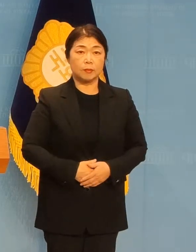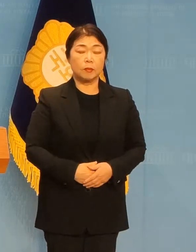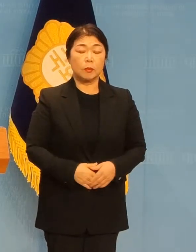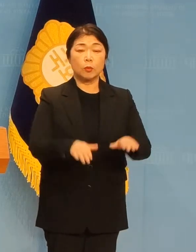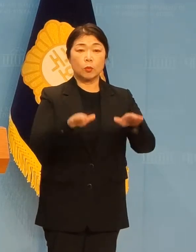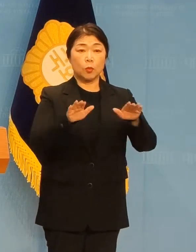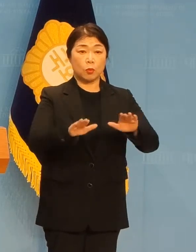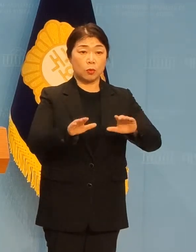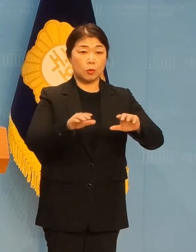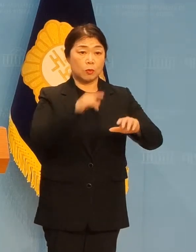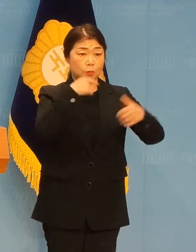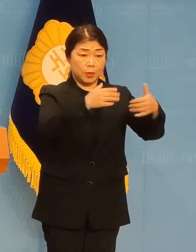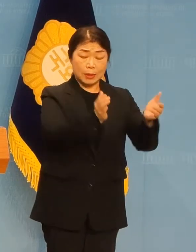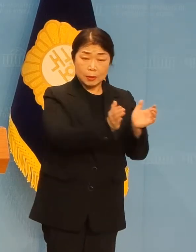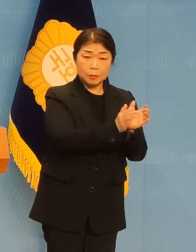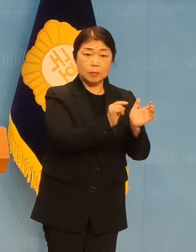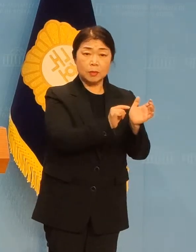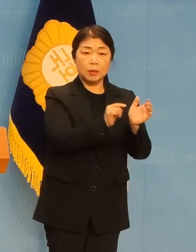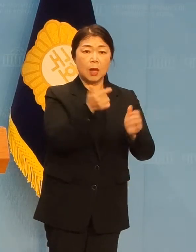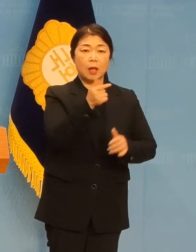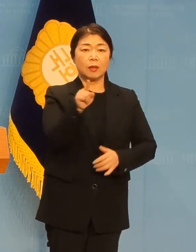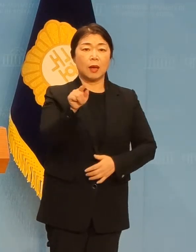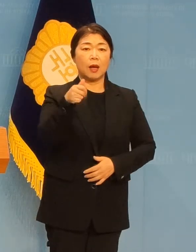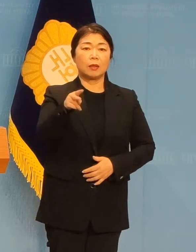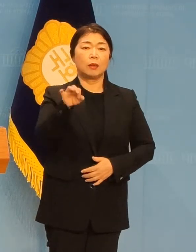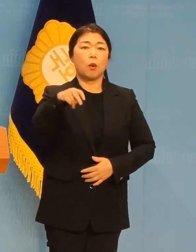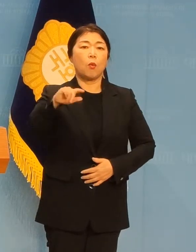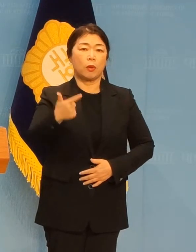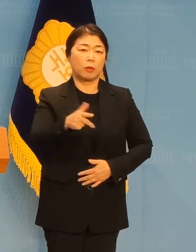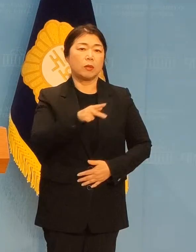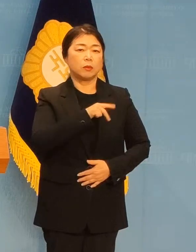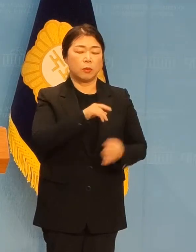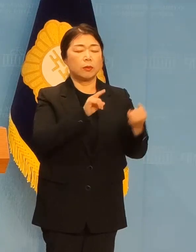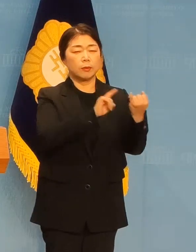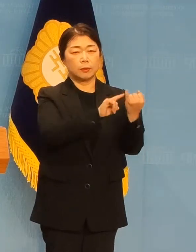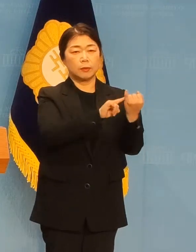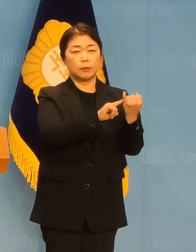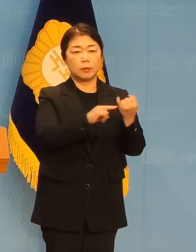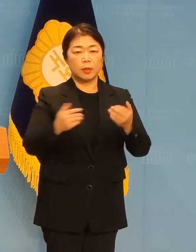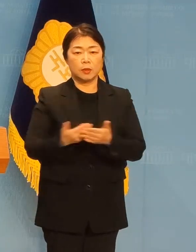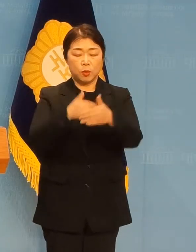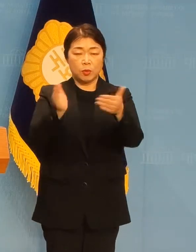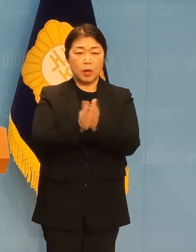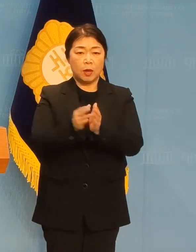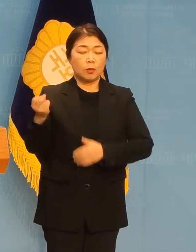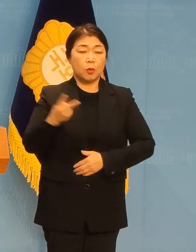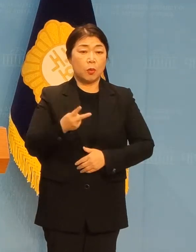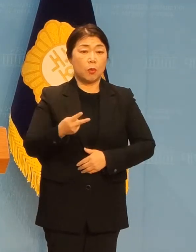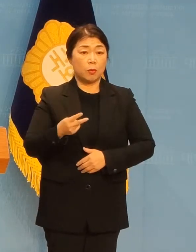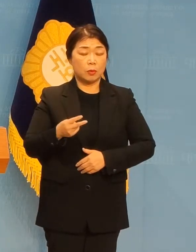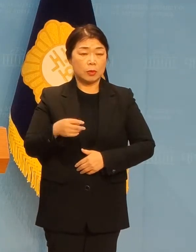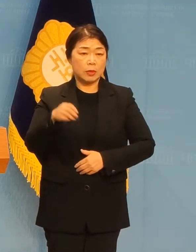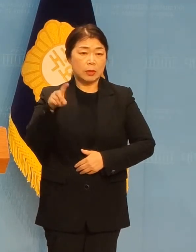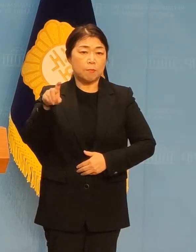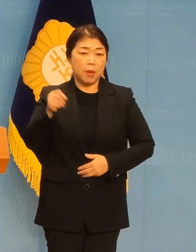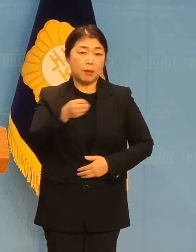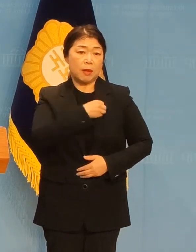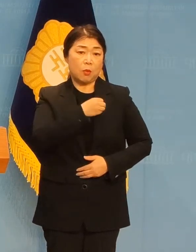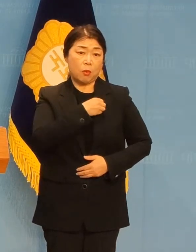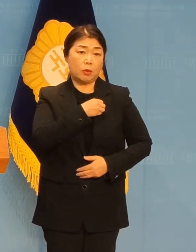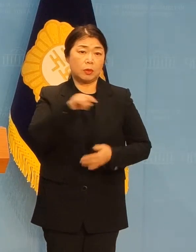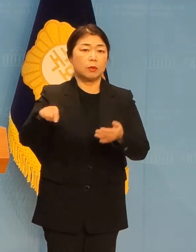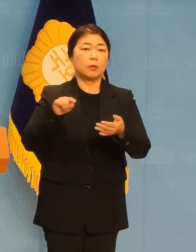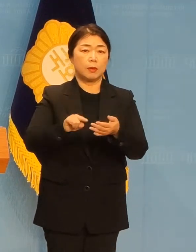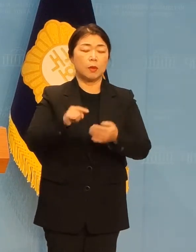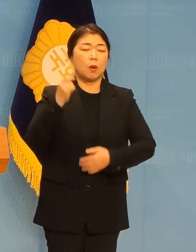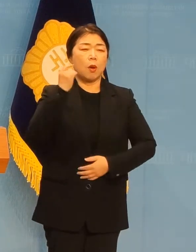오늘 국민의힘 나경원 의원을 진보당과 진보당 10만 당원에 대한 허위 사실